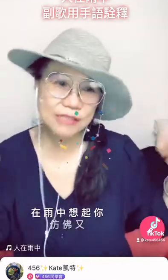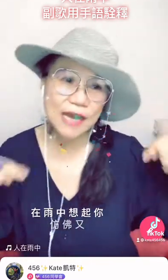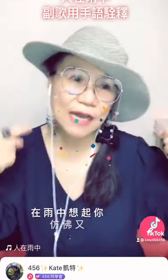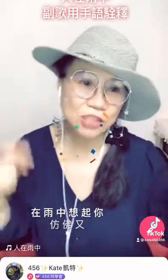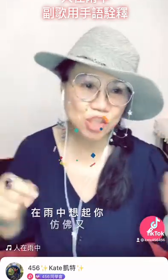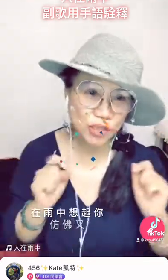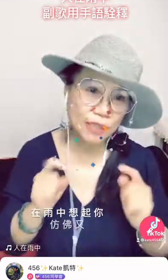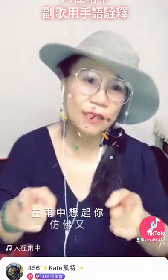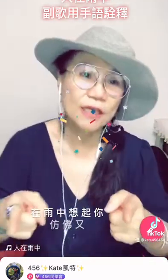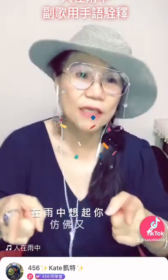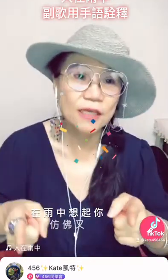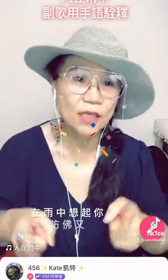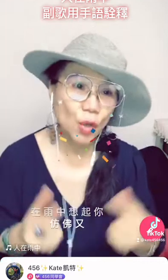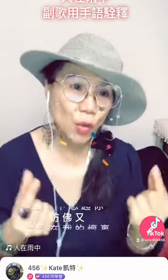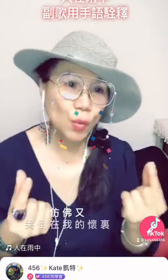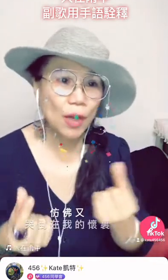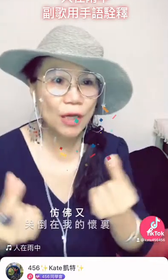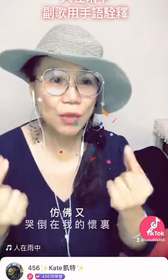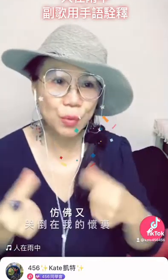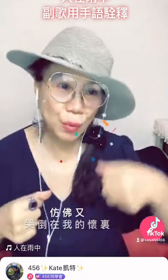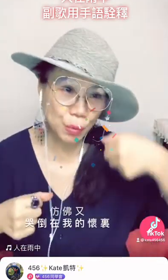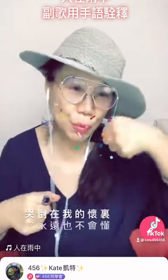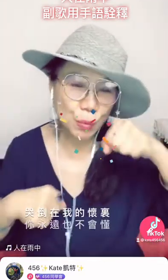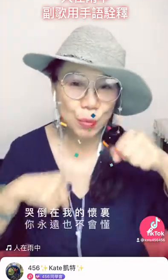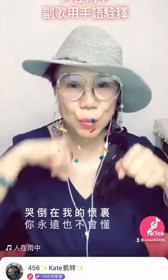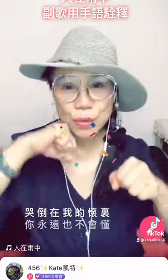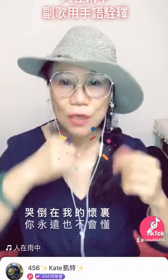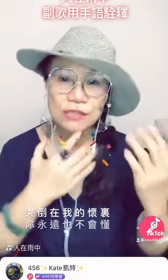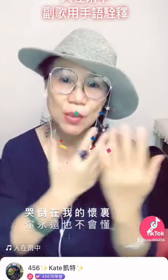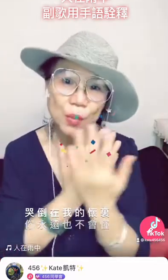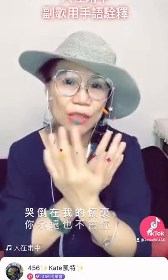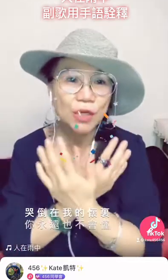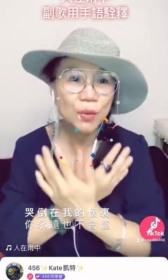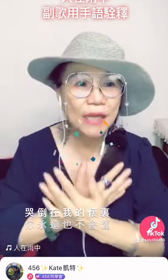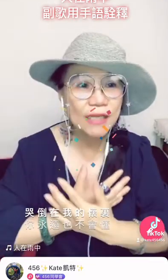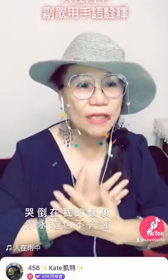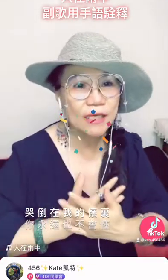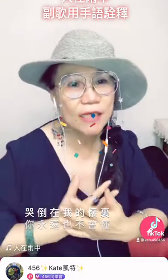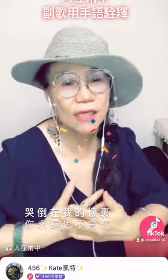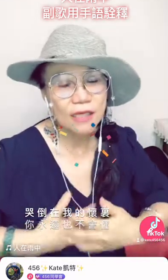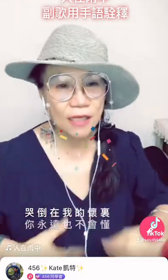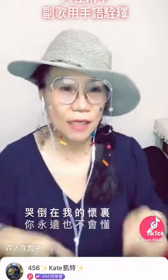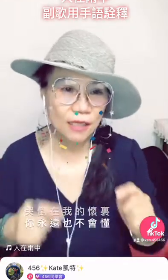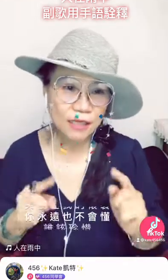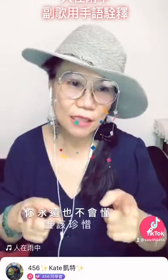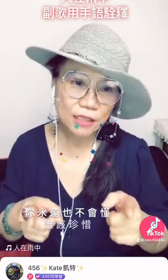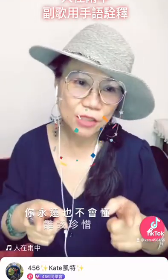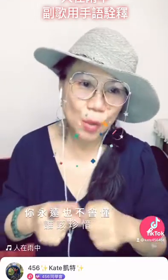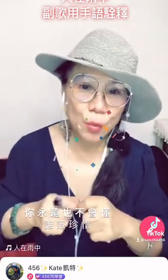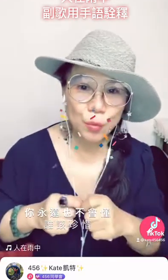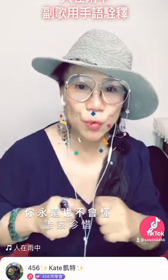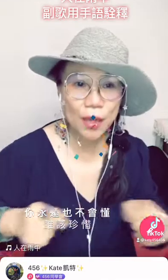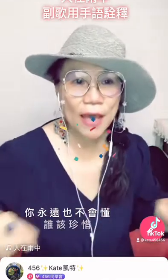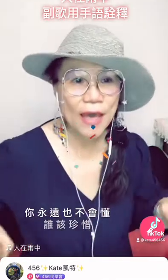想起你，光复不放在我的怀里，你永